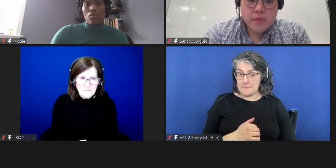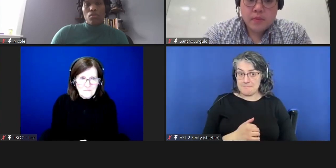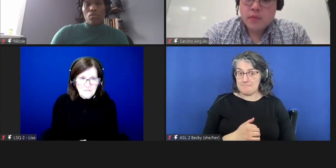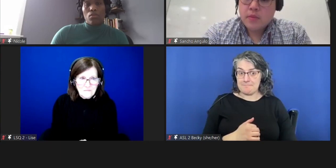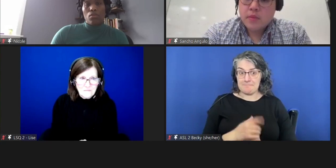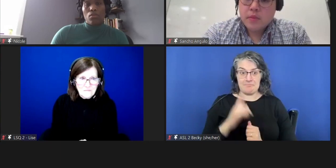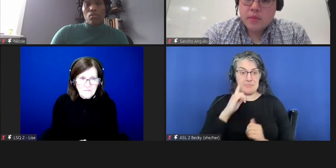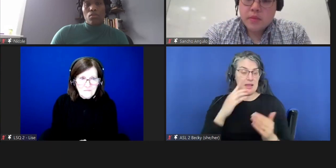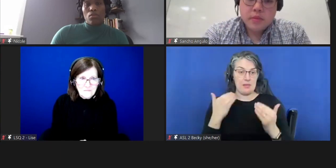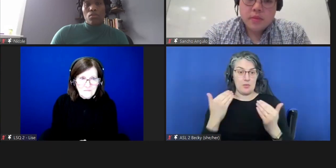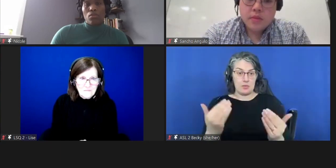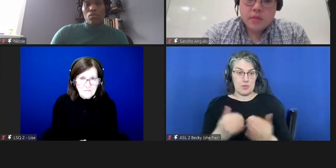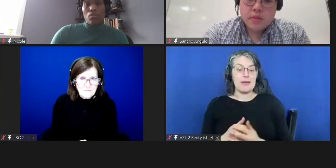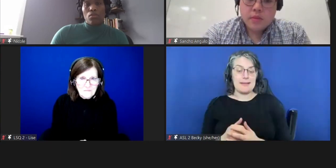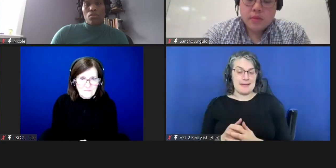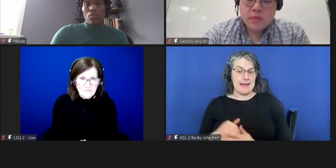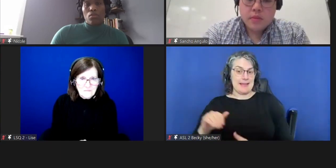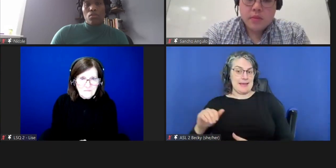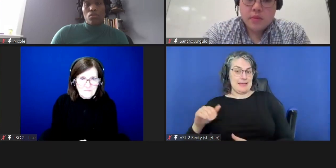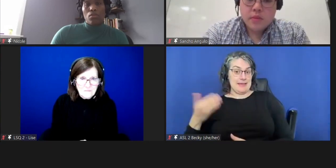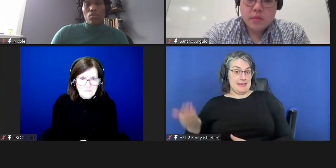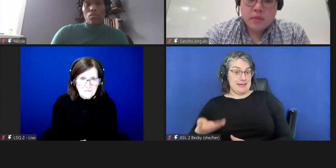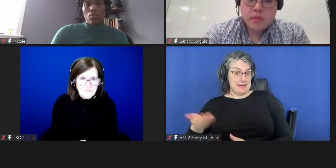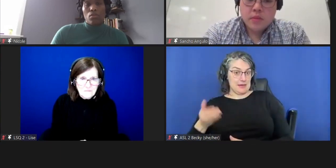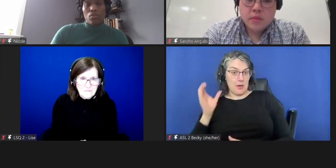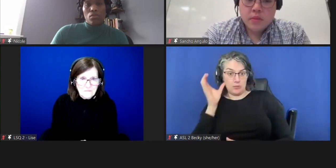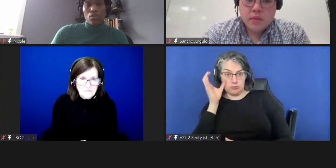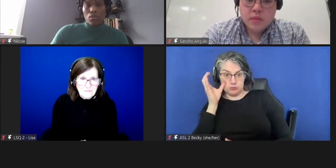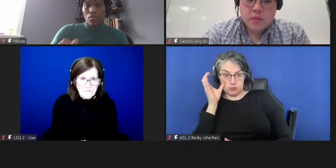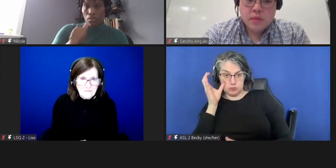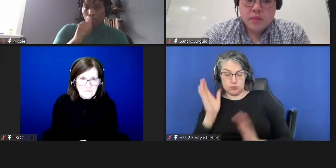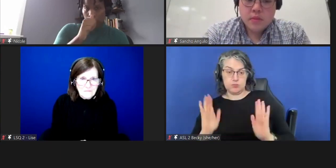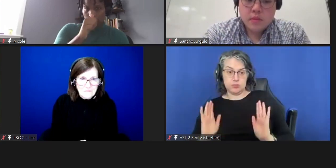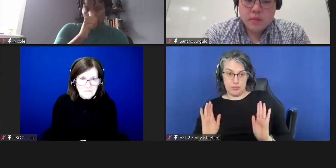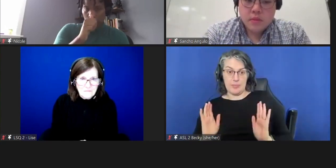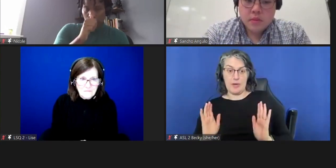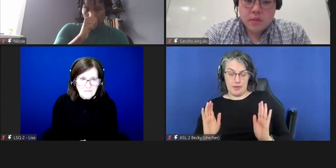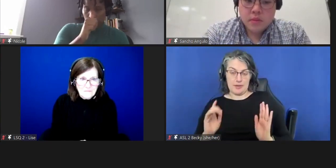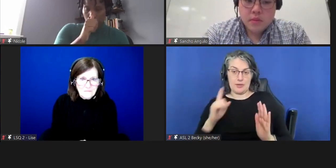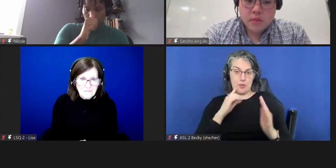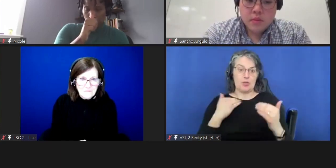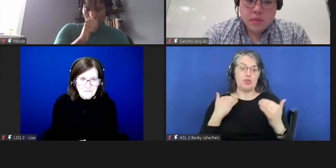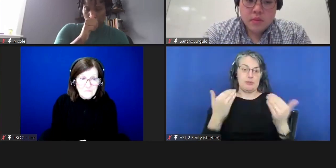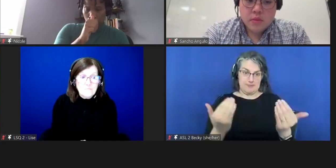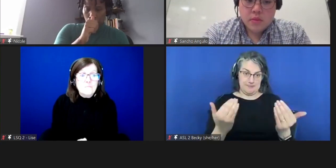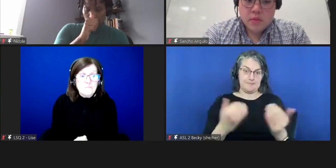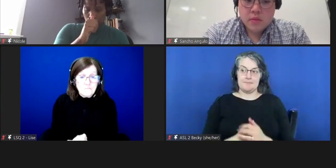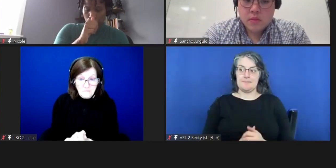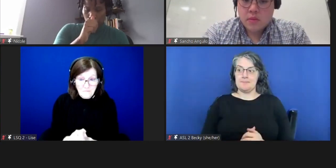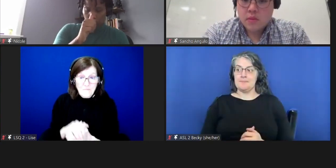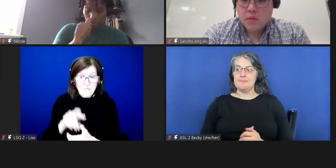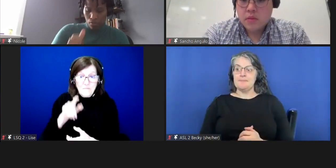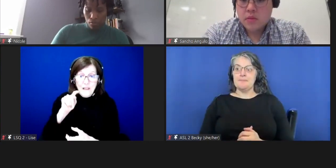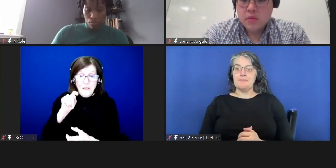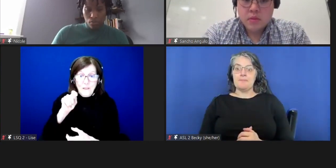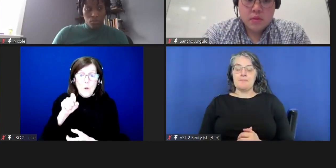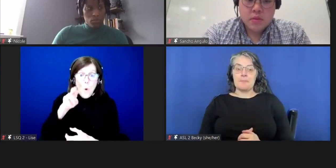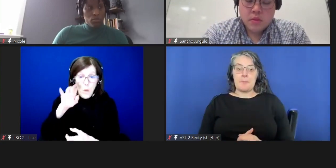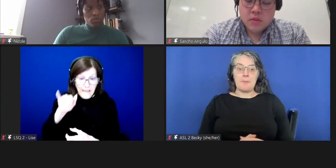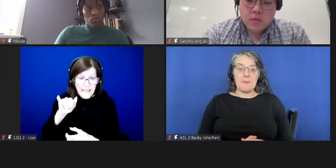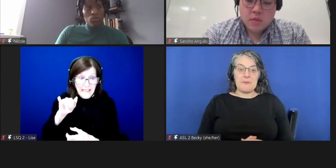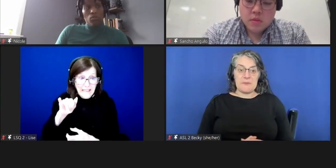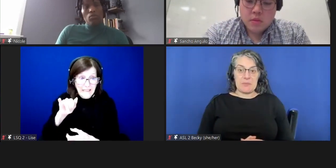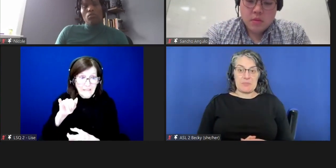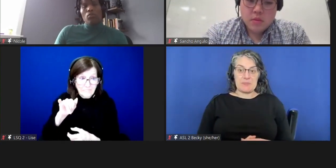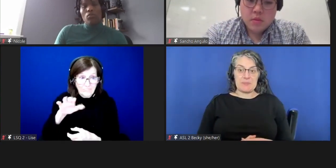I think we might proceed, but Tony is here with us and listening au minimum. Oh. Tony est avec nous et en tout cas, il va suivre.